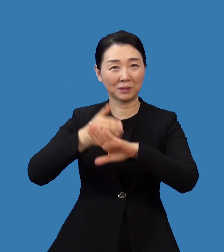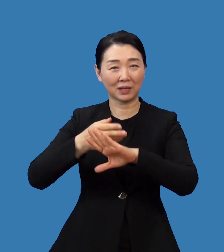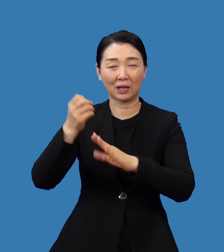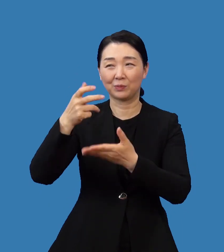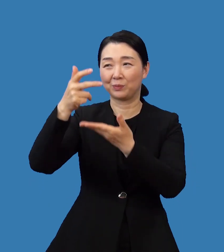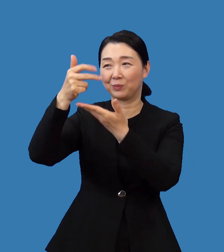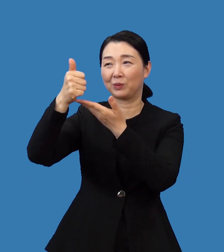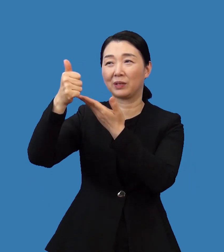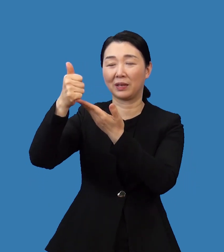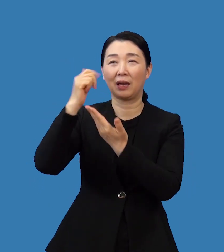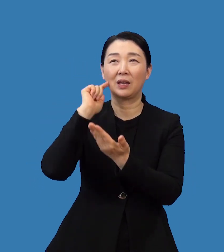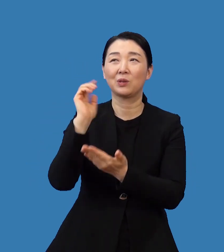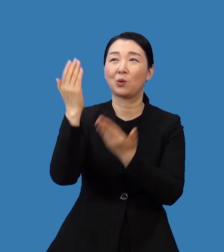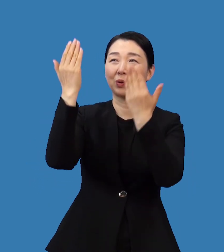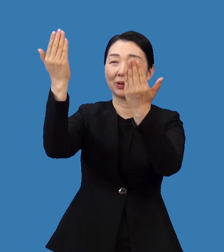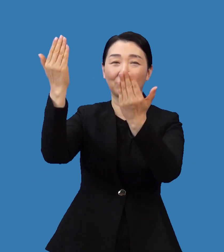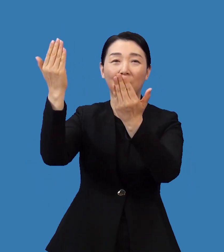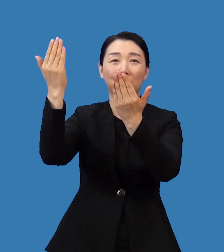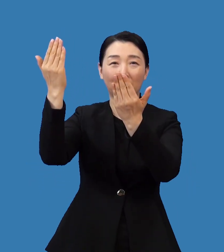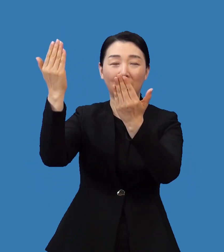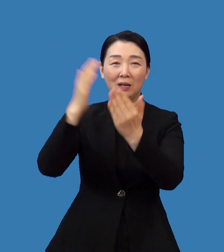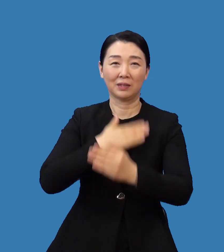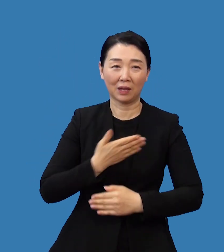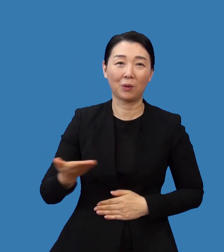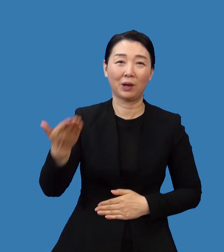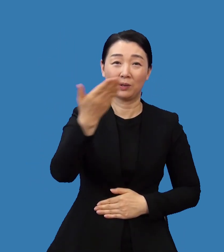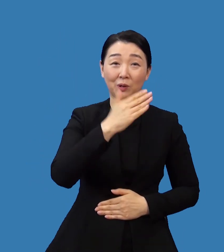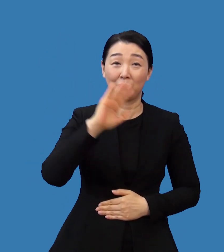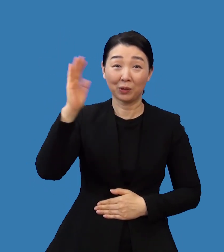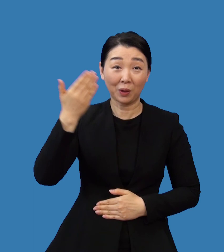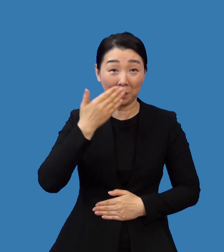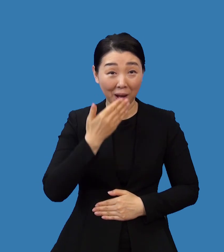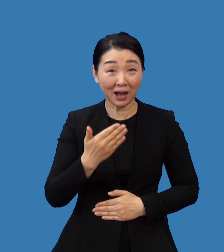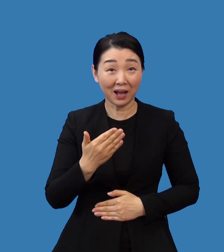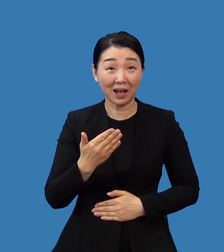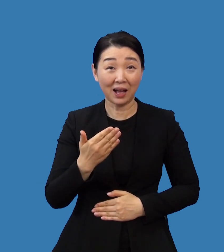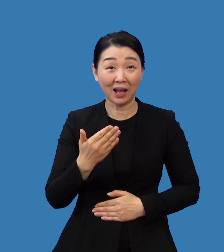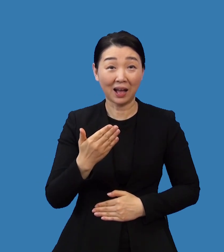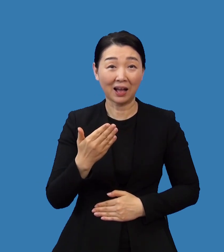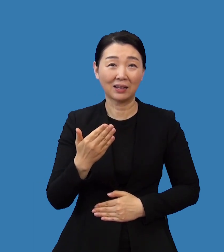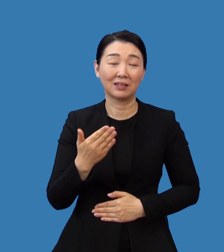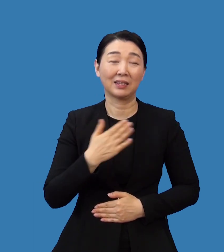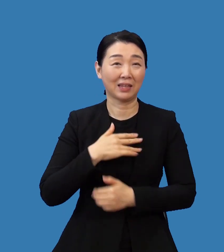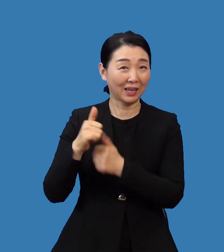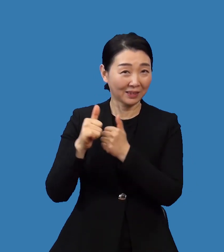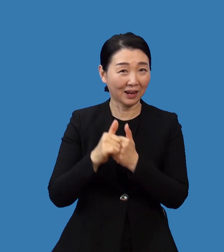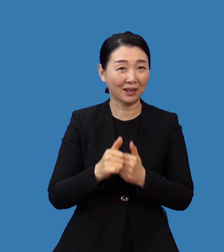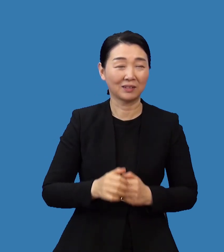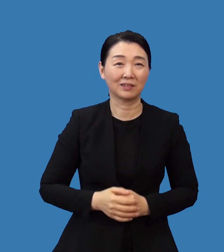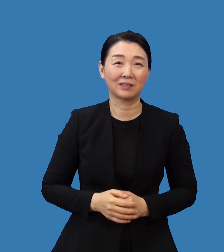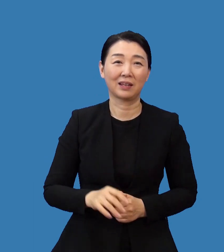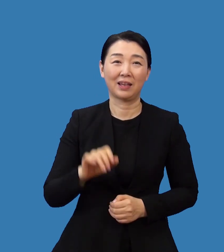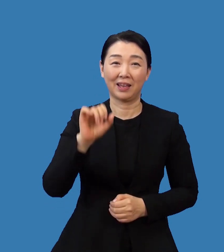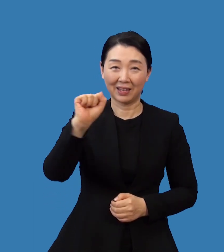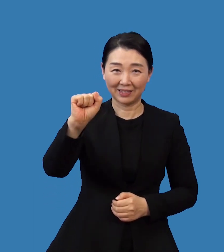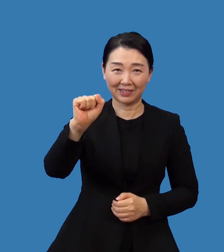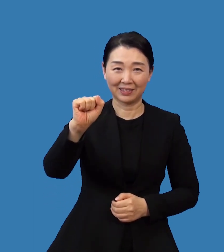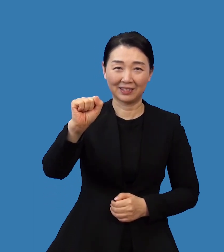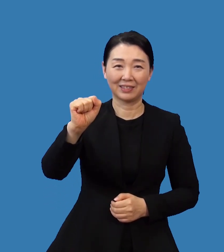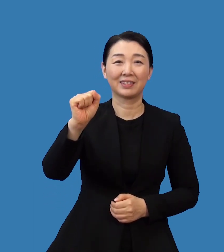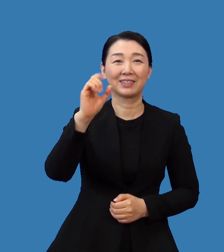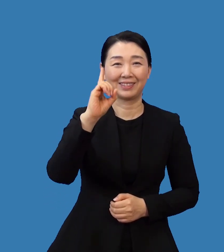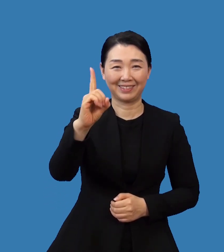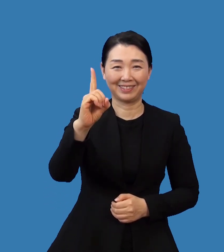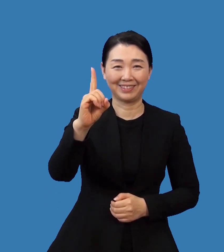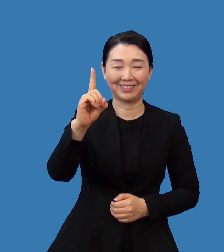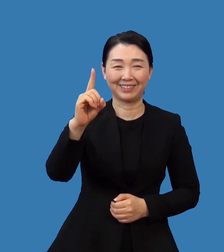주님께 영광을 돌리는 저와 여러분이 될 수가 있을까요? 저를 따라서 S,